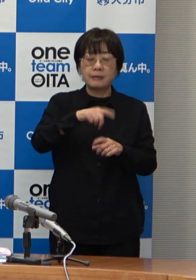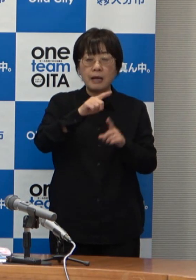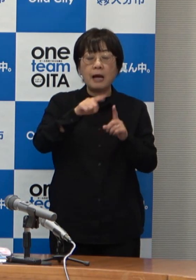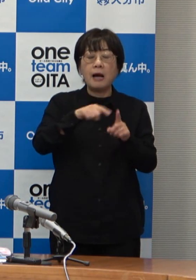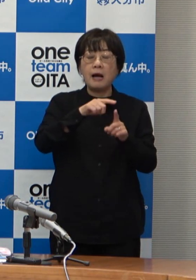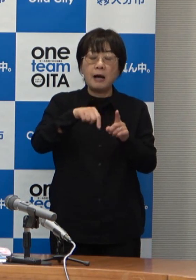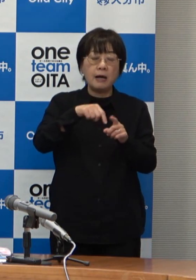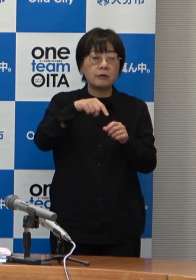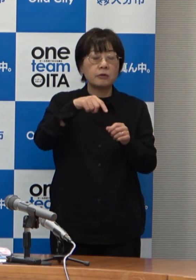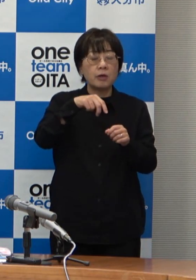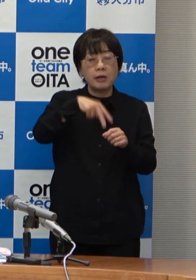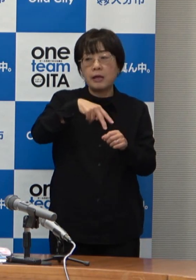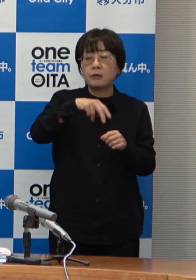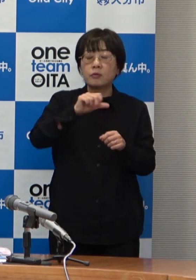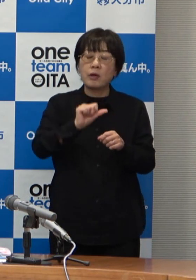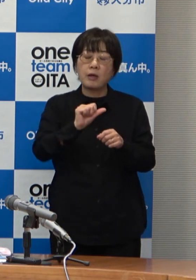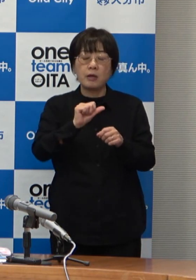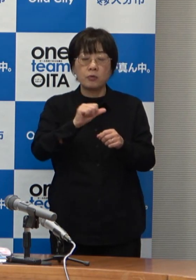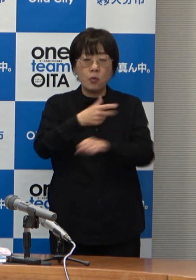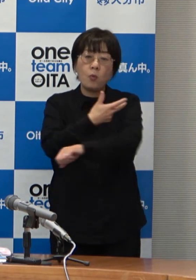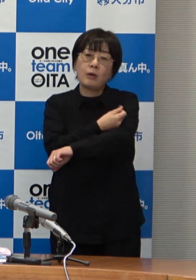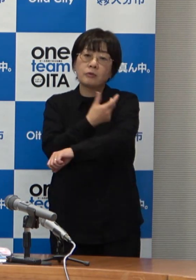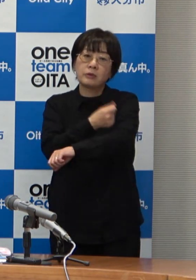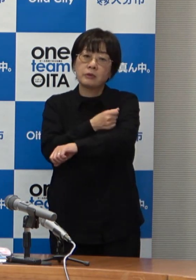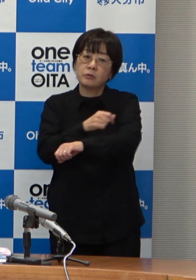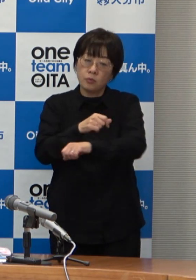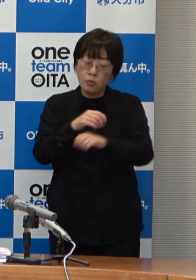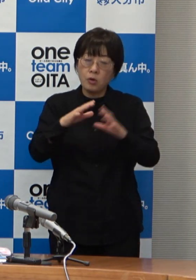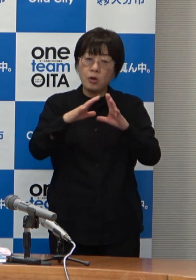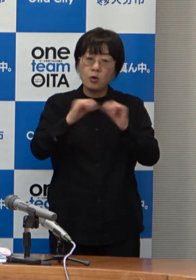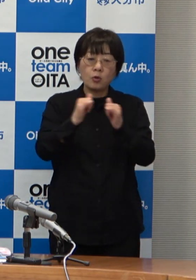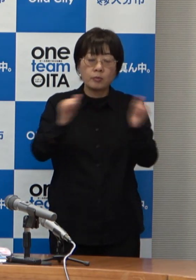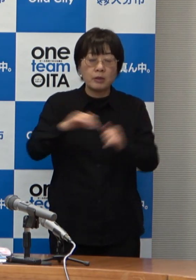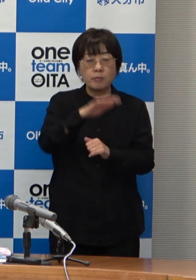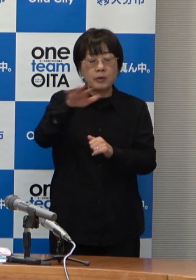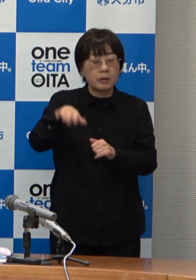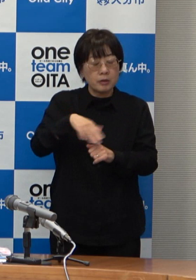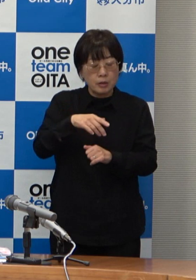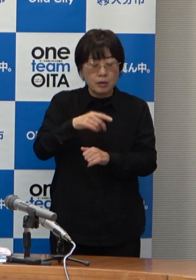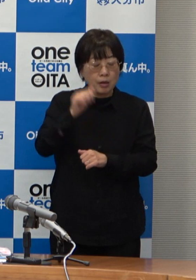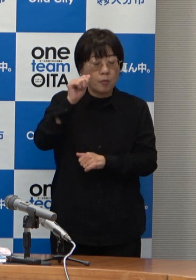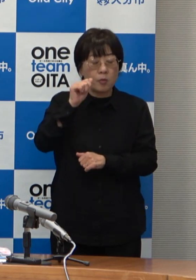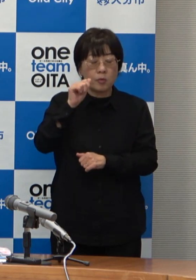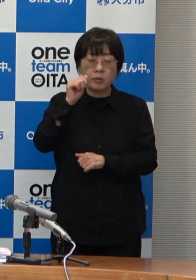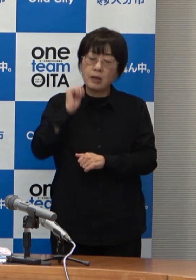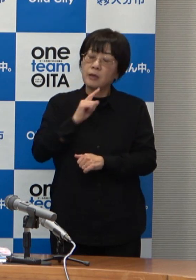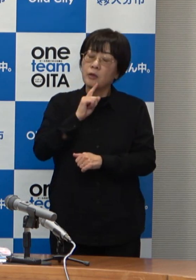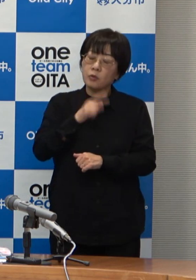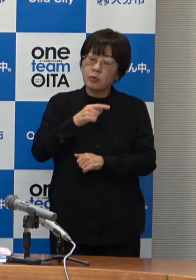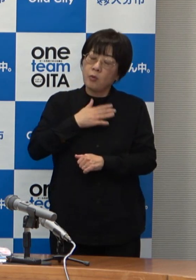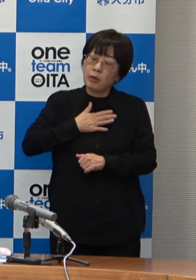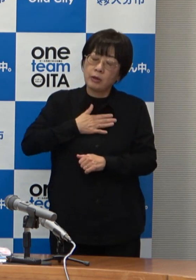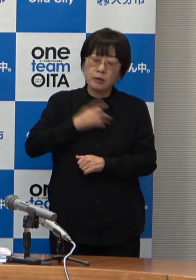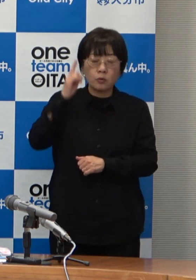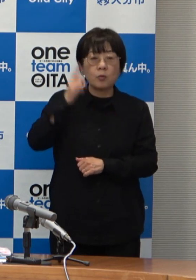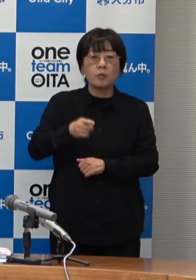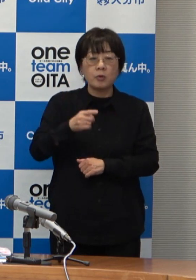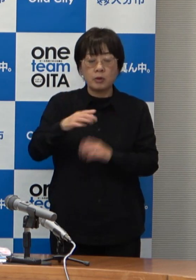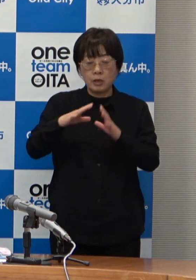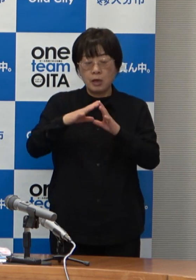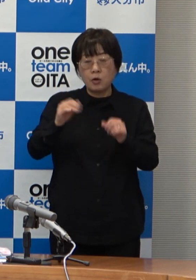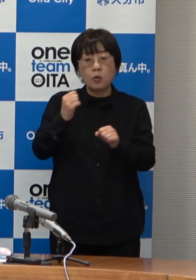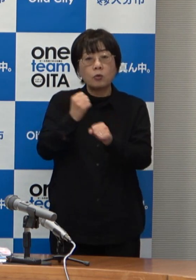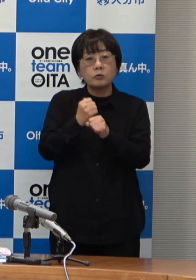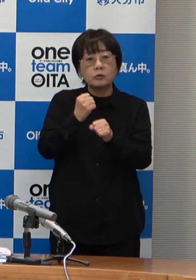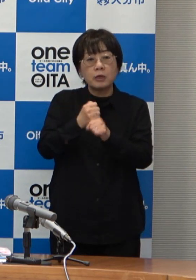さんだいぶ認識というか馴染まれてるところもありますからま国産に対する期待っというのがどれほど